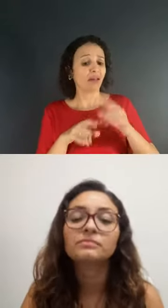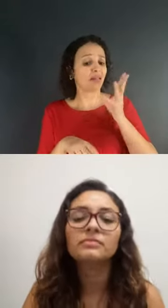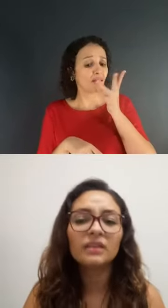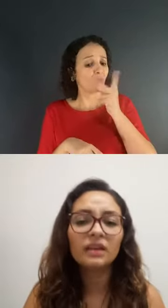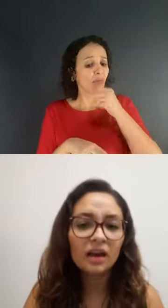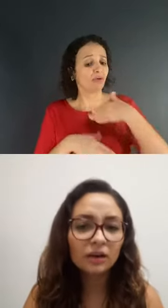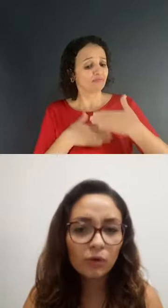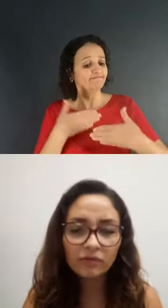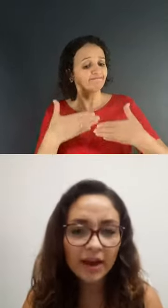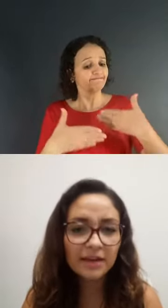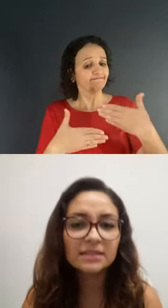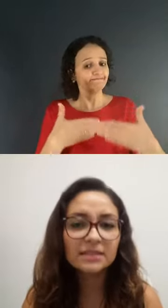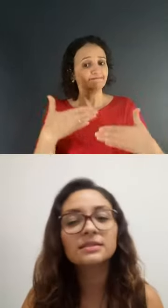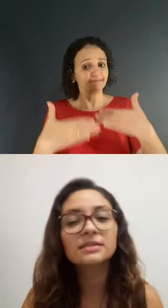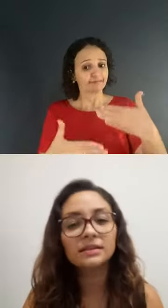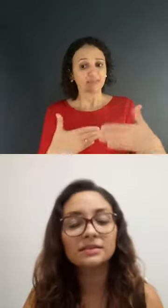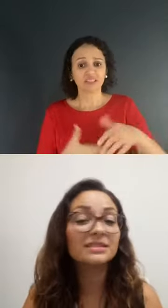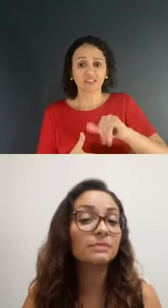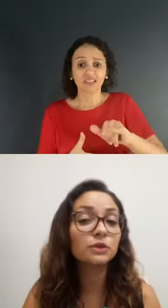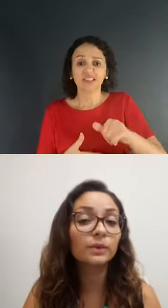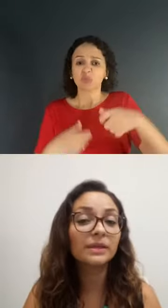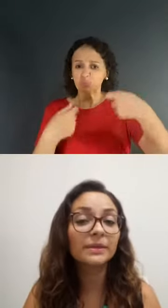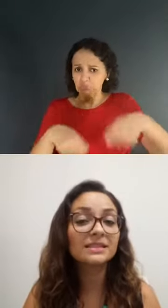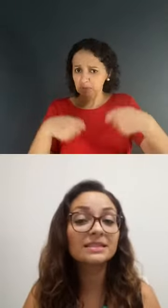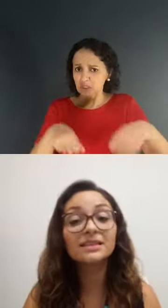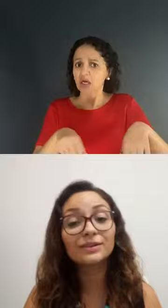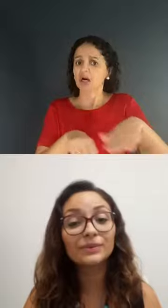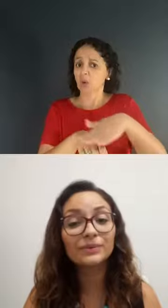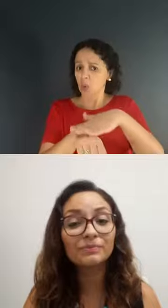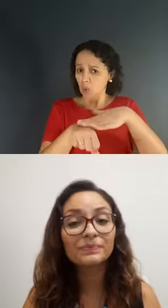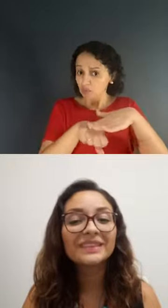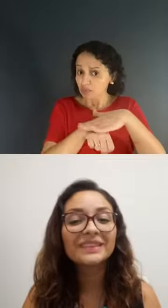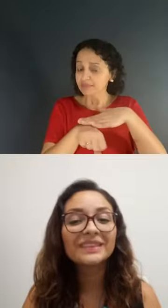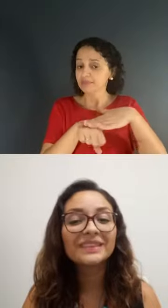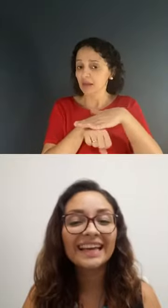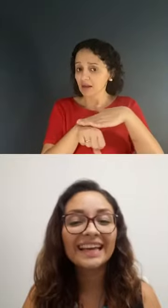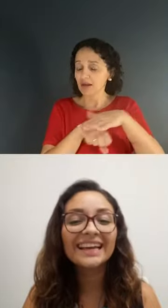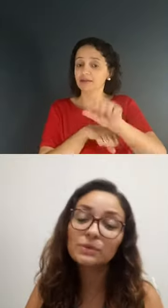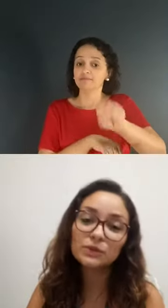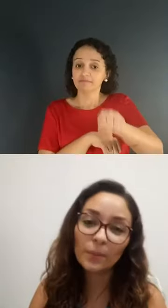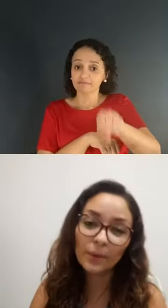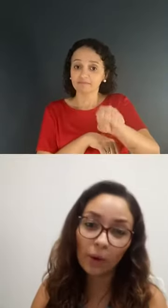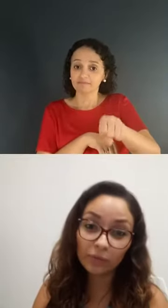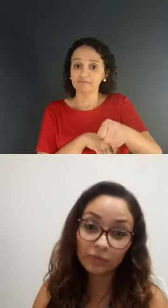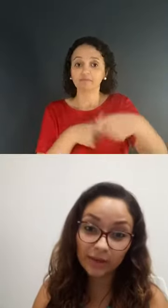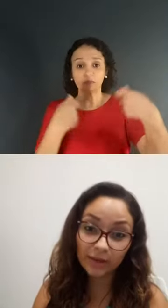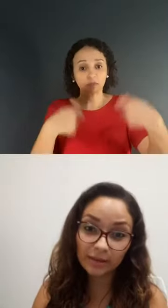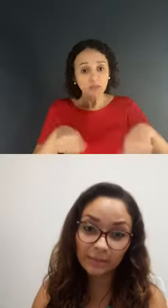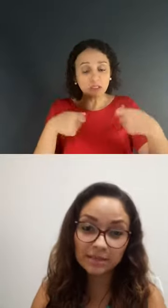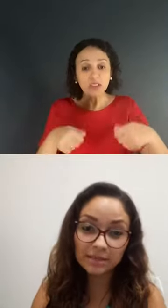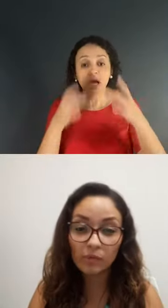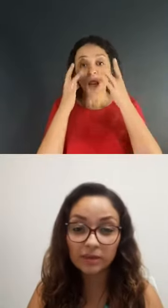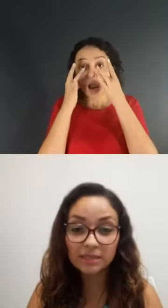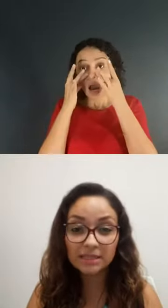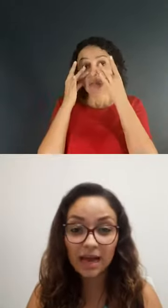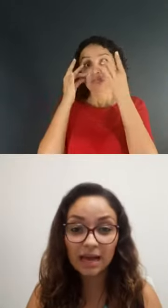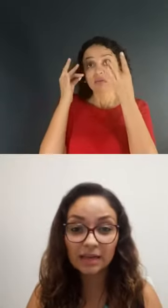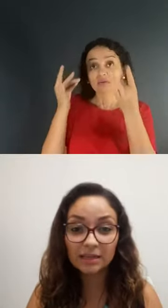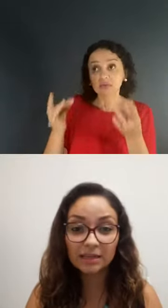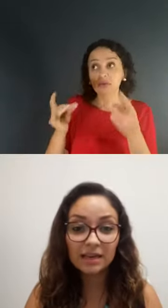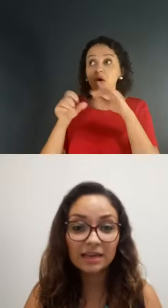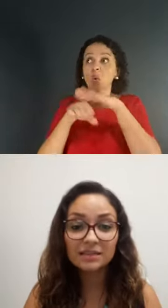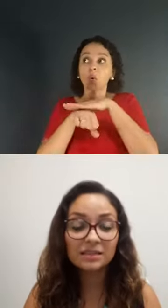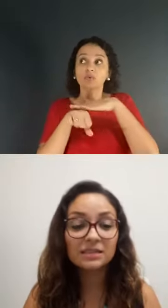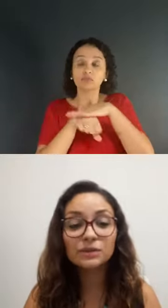precisar, conversa assim, às vezes a pessoa está precisando, né, de uma pessoa para ouvir, está precisando